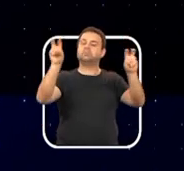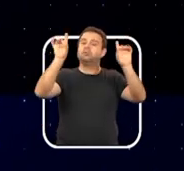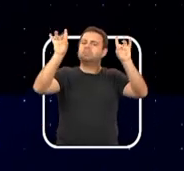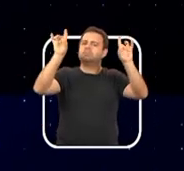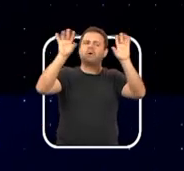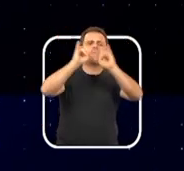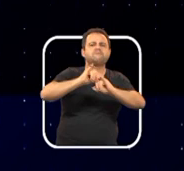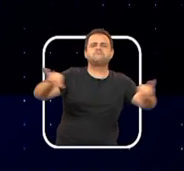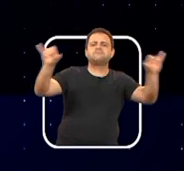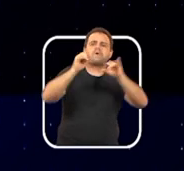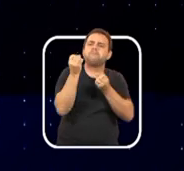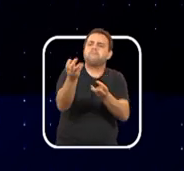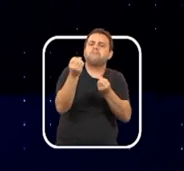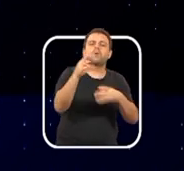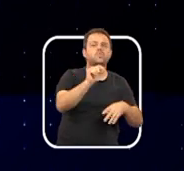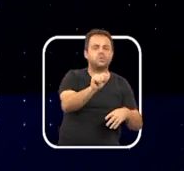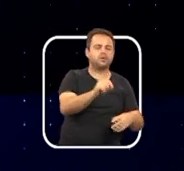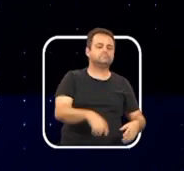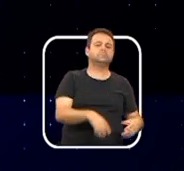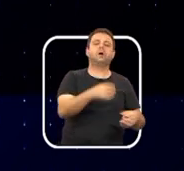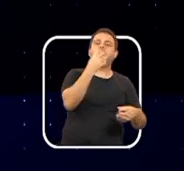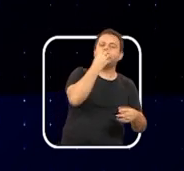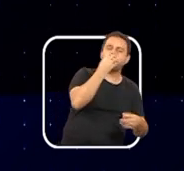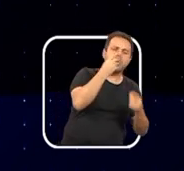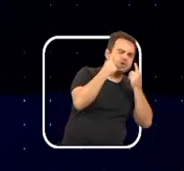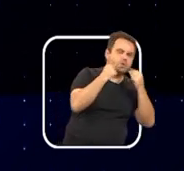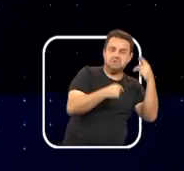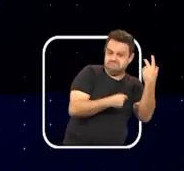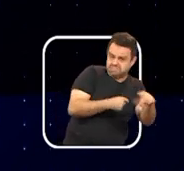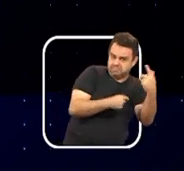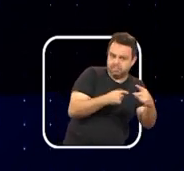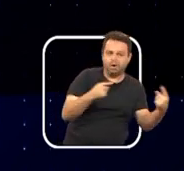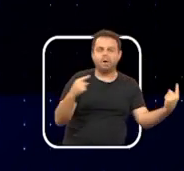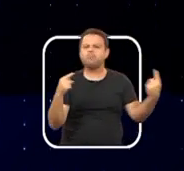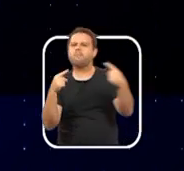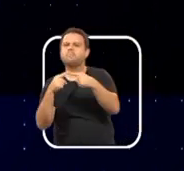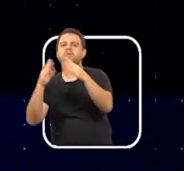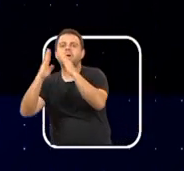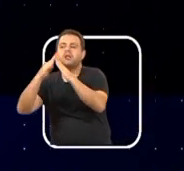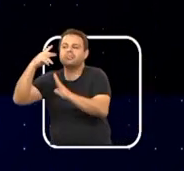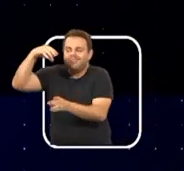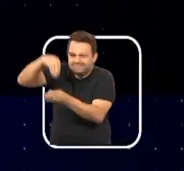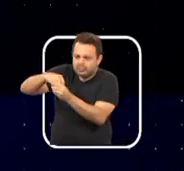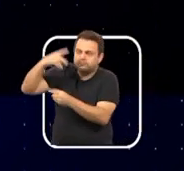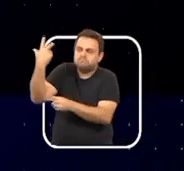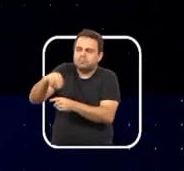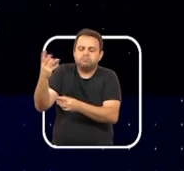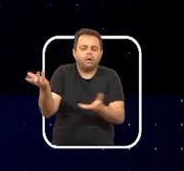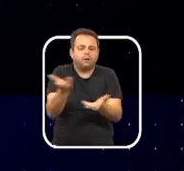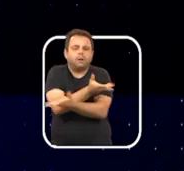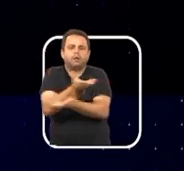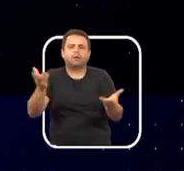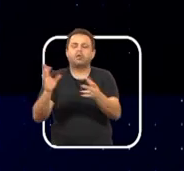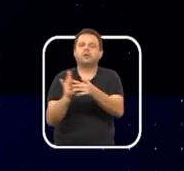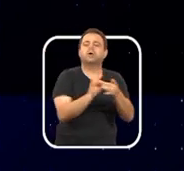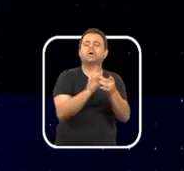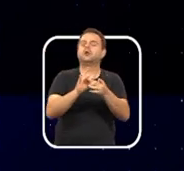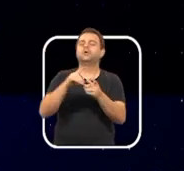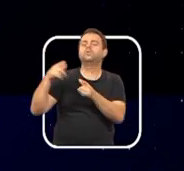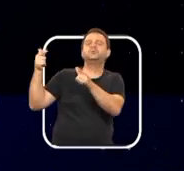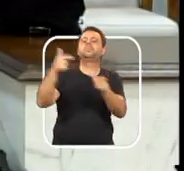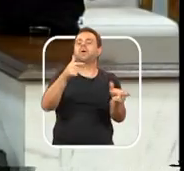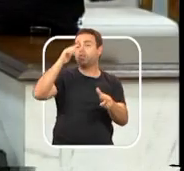sobre a relação entre maus tratos a animais e a violência doméstica, a chamada Teoria do